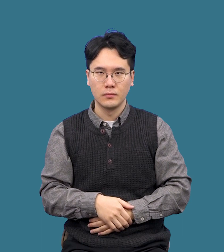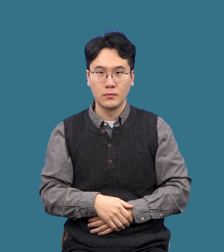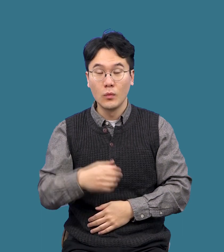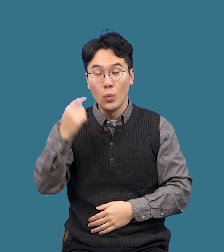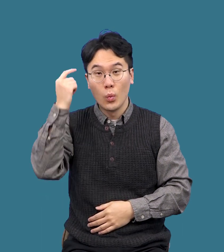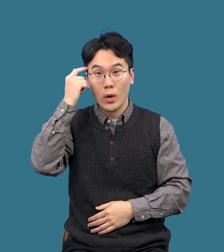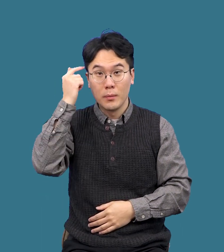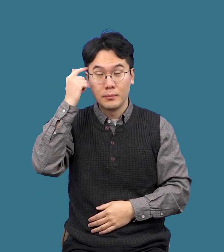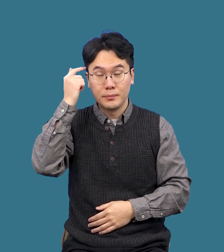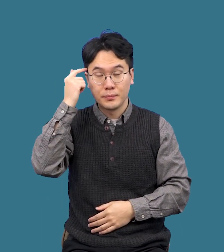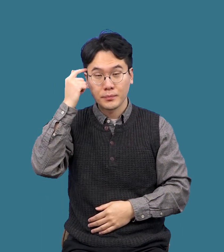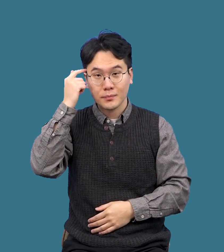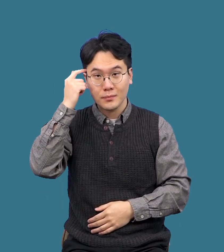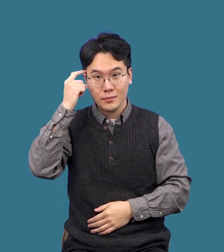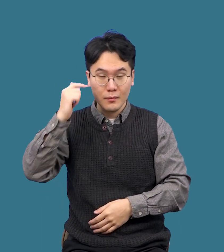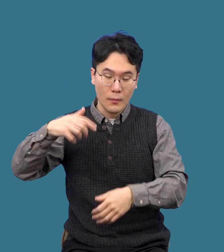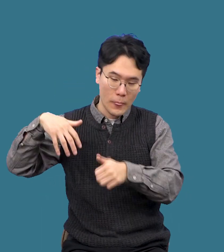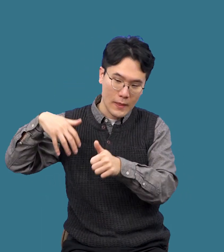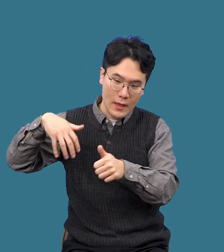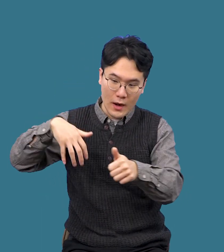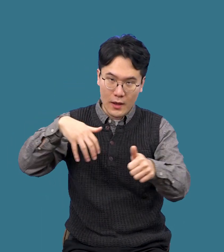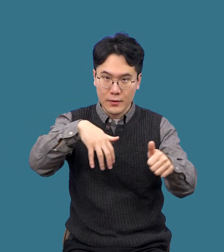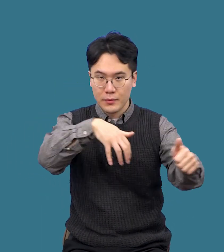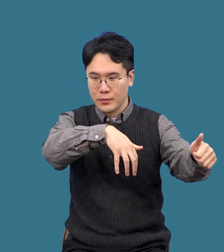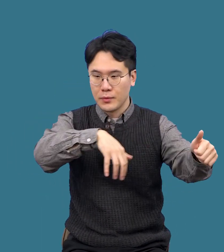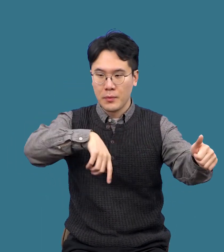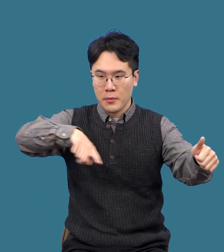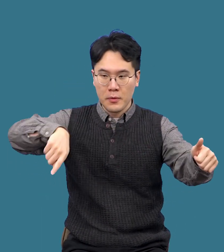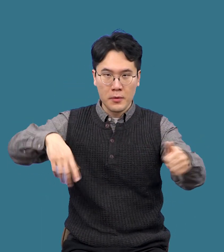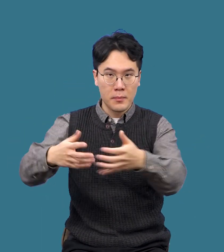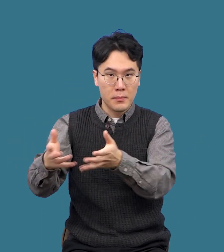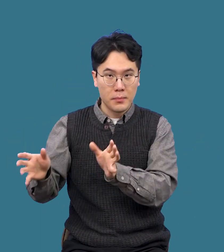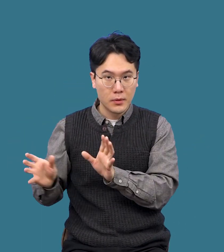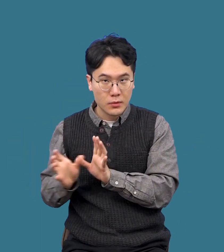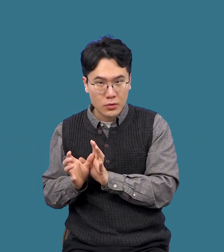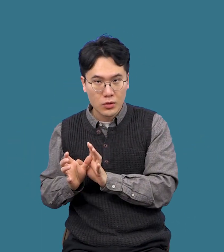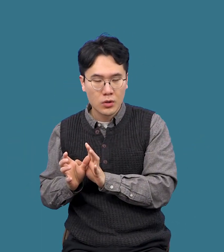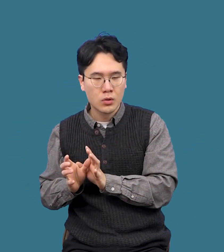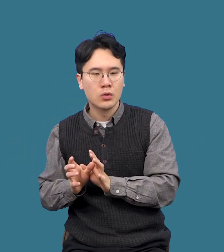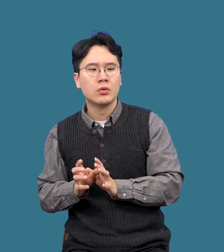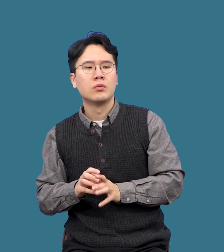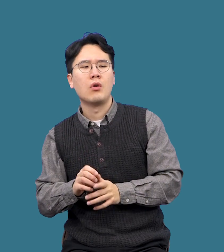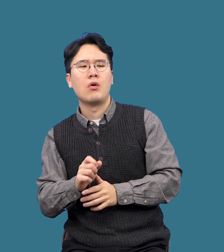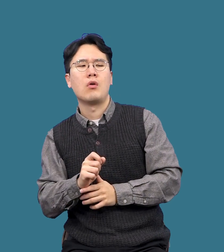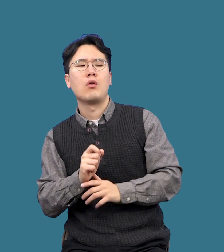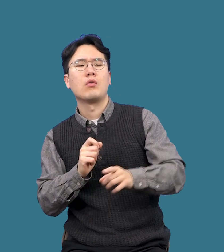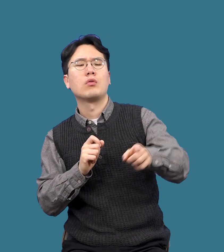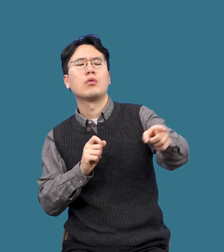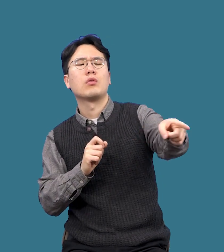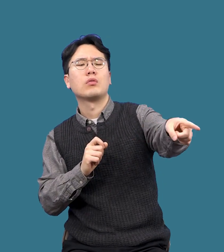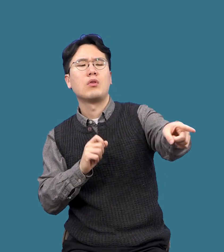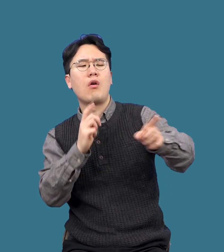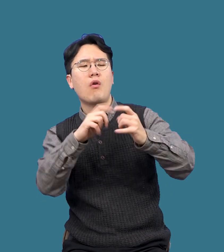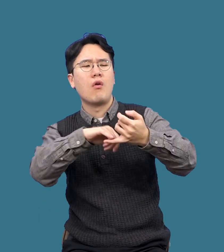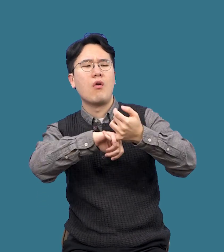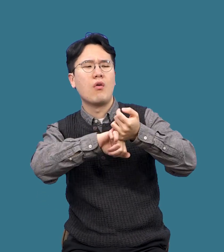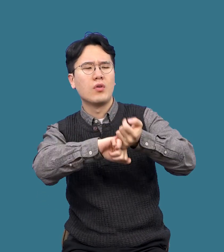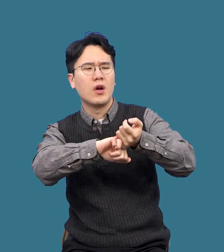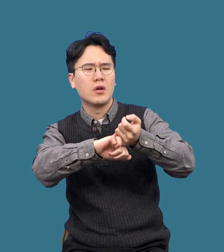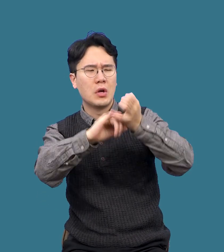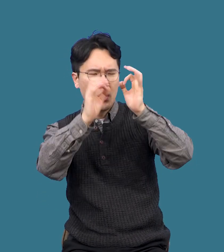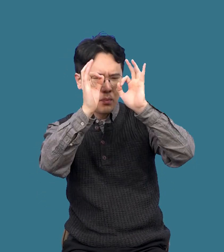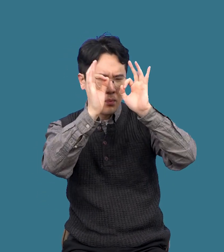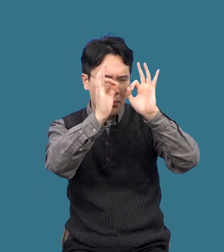뒤에서도 언약궤를 보아야 하기 때문입니다. 그들은 언약궤를 보며 광야길을 걸었던